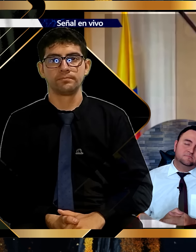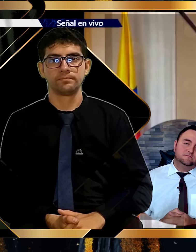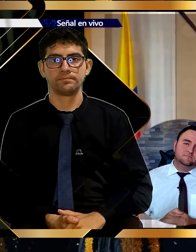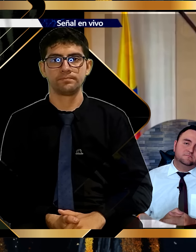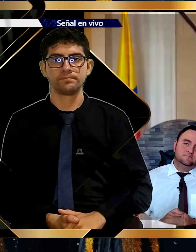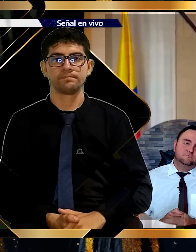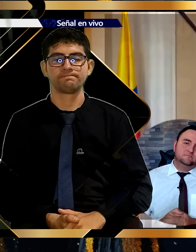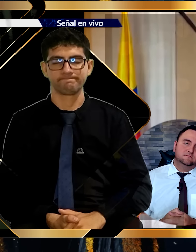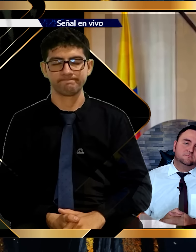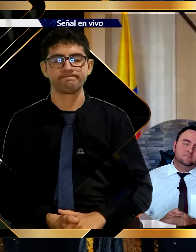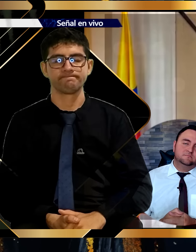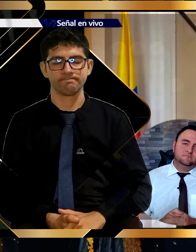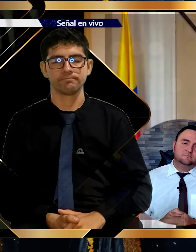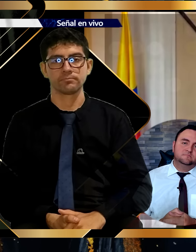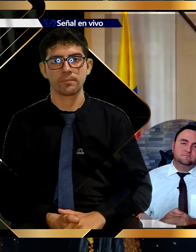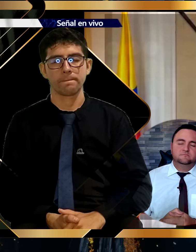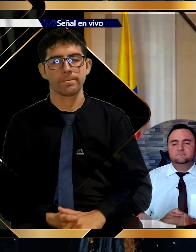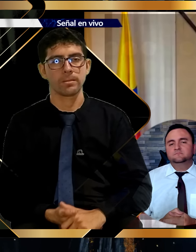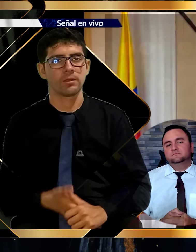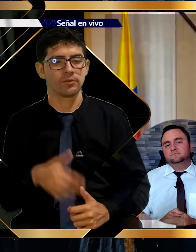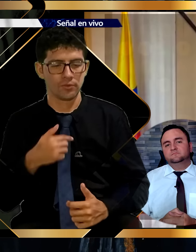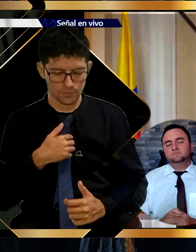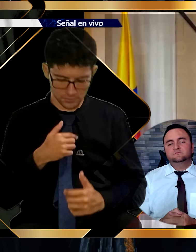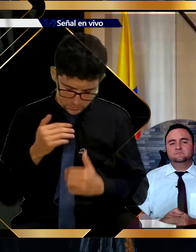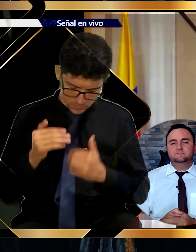un nacimiento de un estado de felicidad.